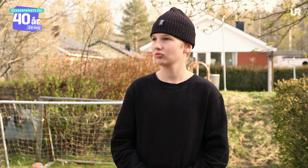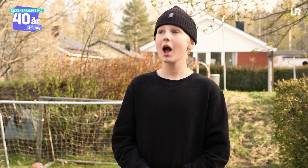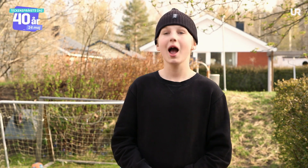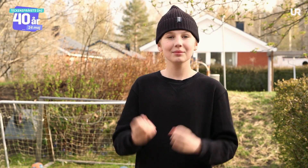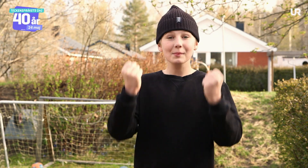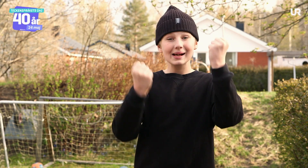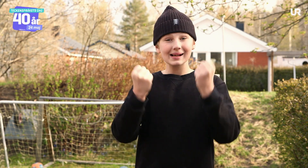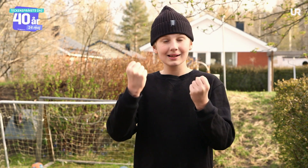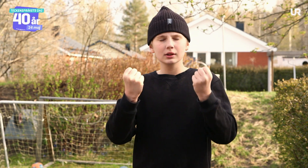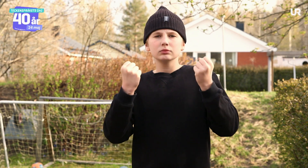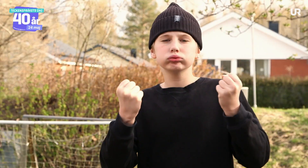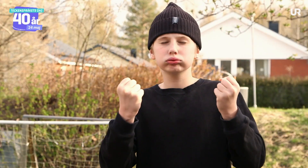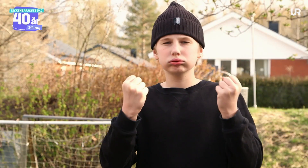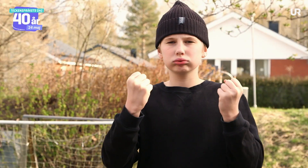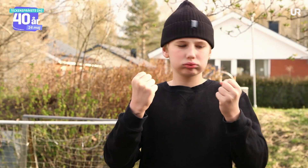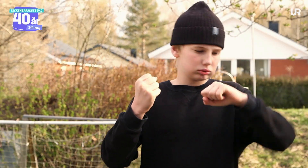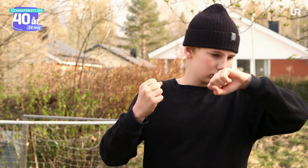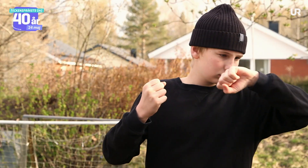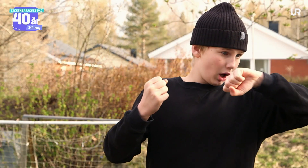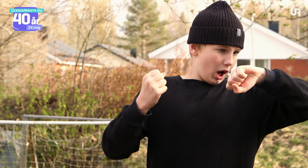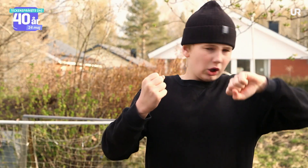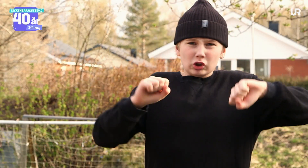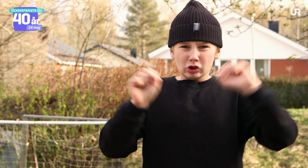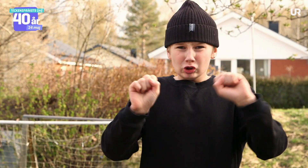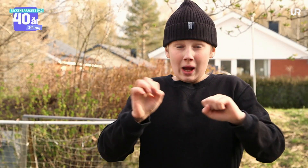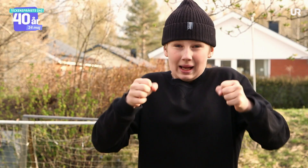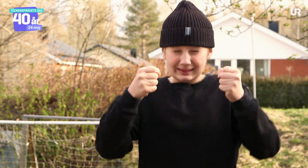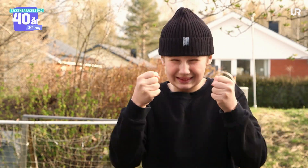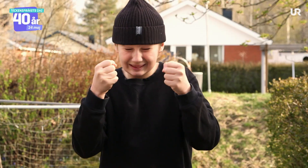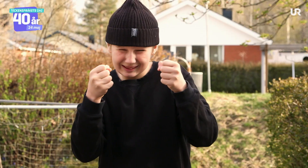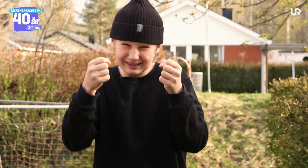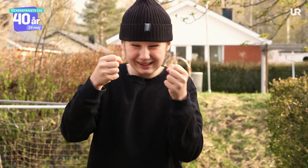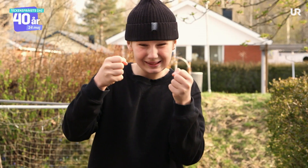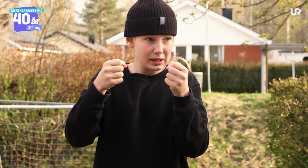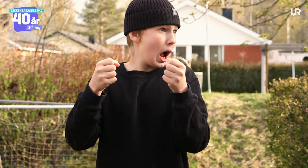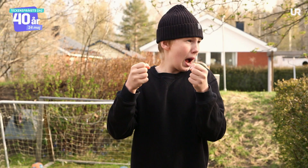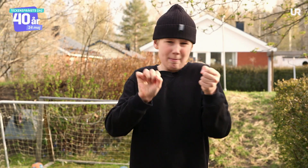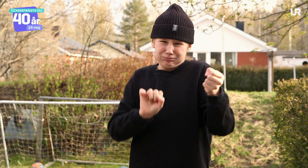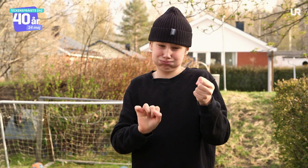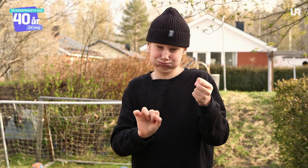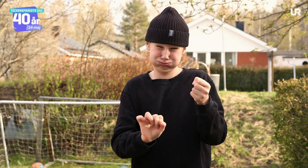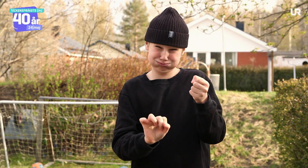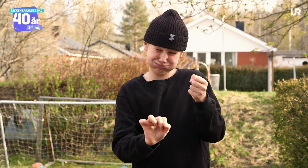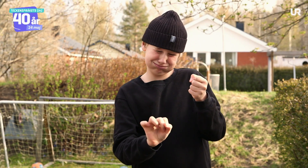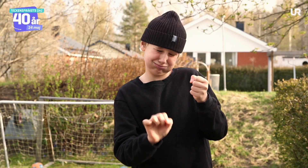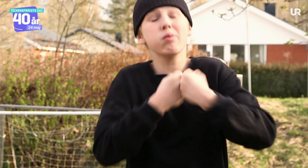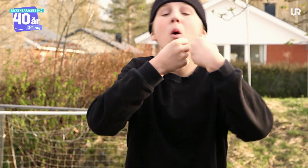handformen. Åka bil. Se på klockan. Skynda. Köra snabbt. Oj, bromsa.